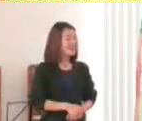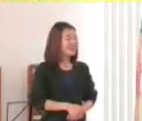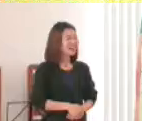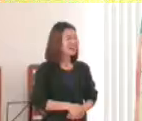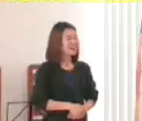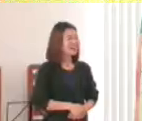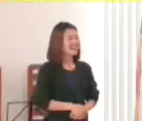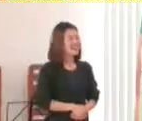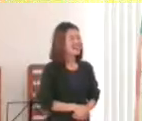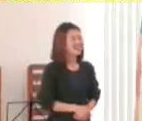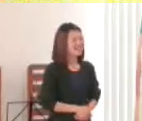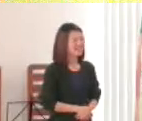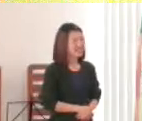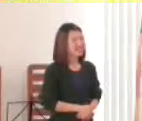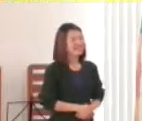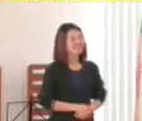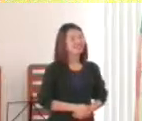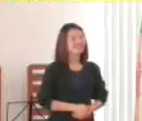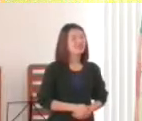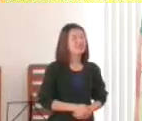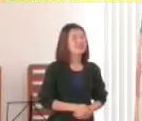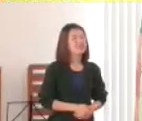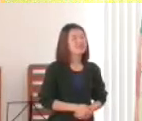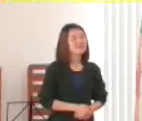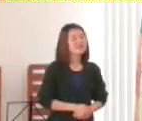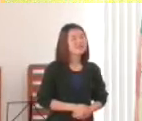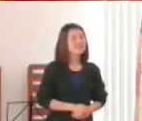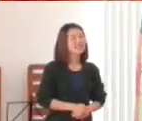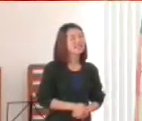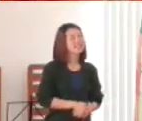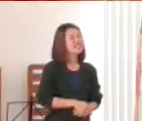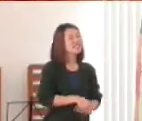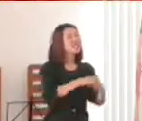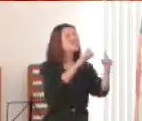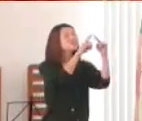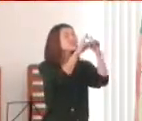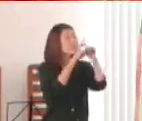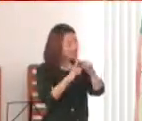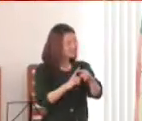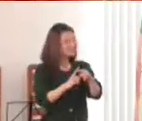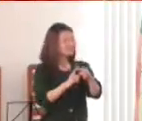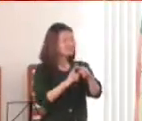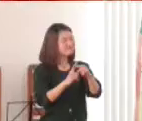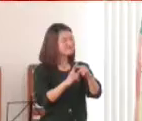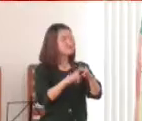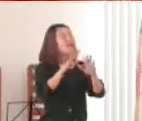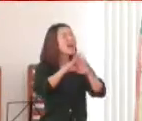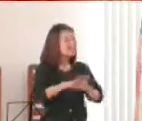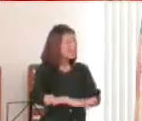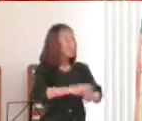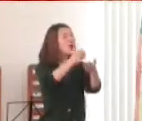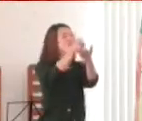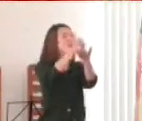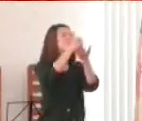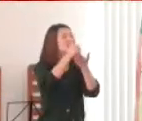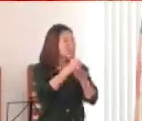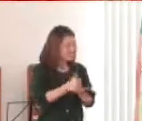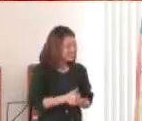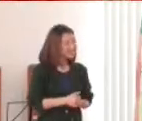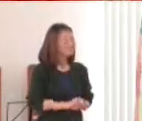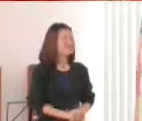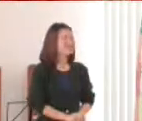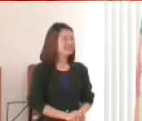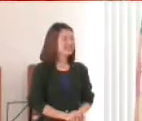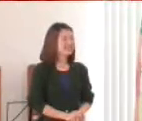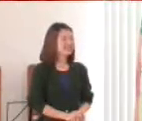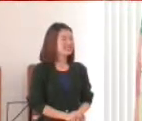様は生まれてくださいました。ですからクリスマスは安心の訪れなんです、ね、皆さ